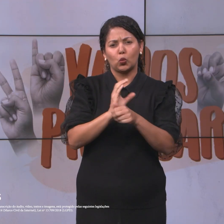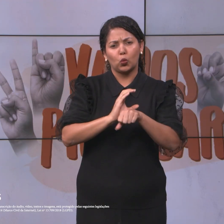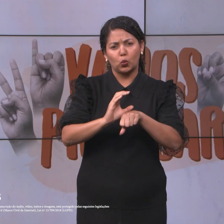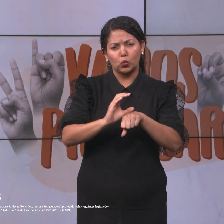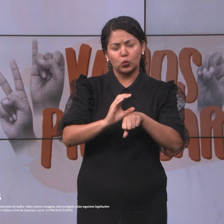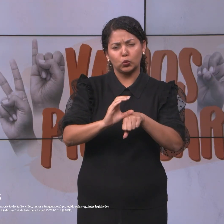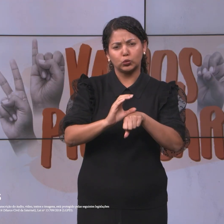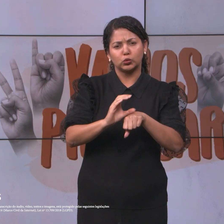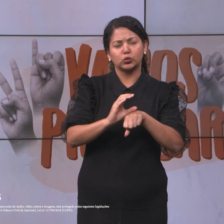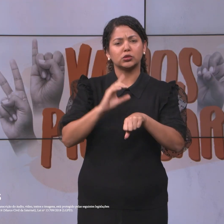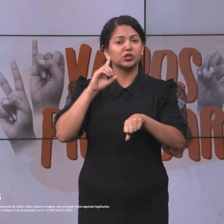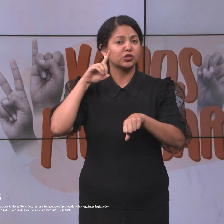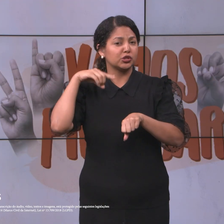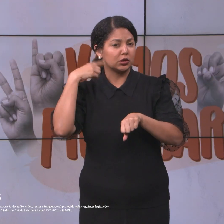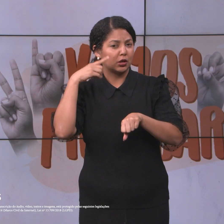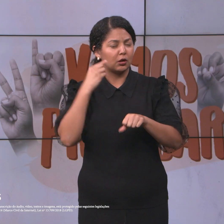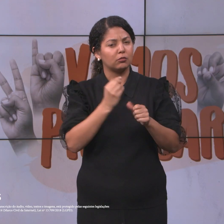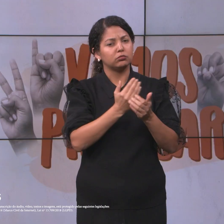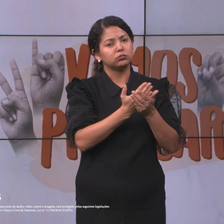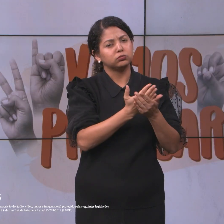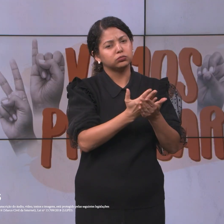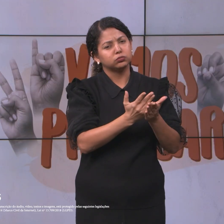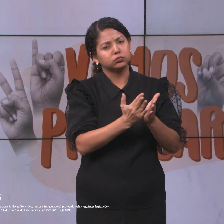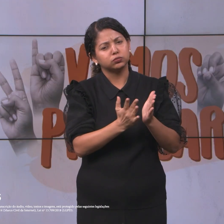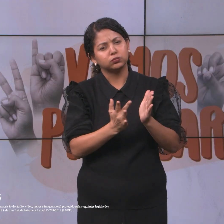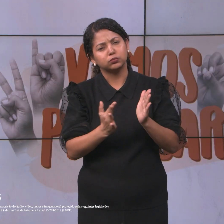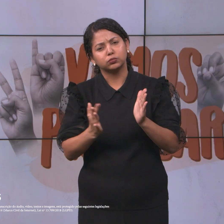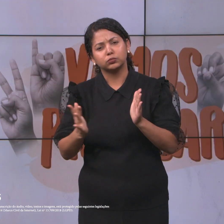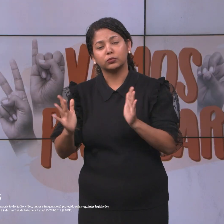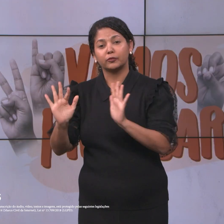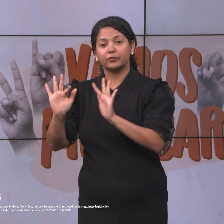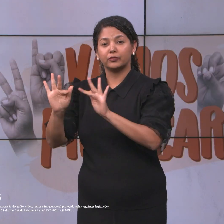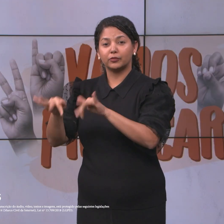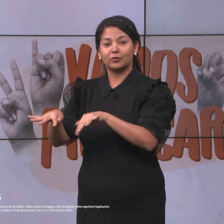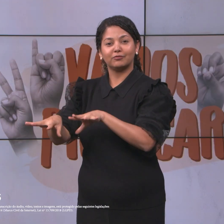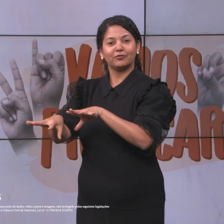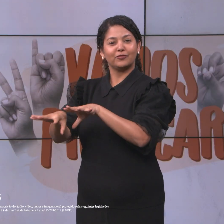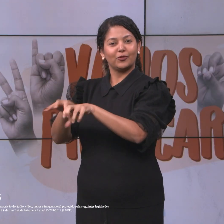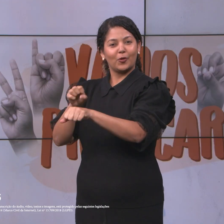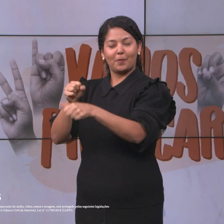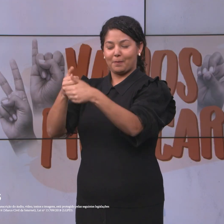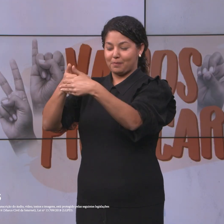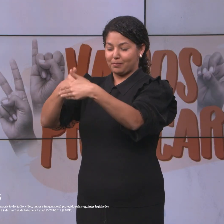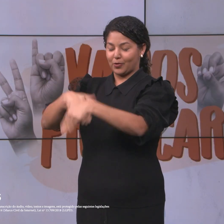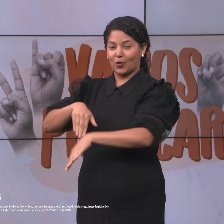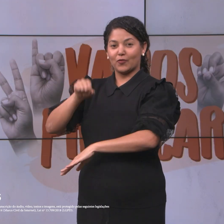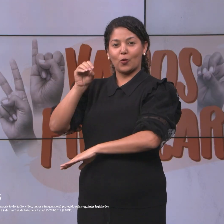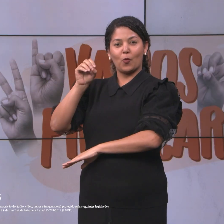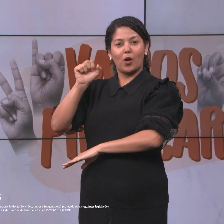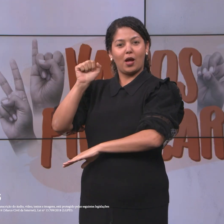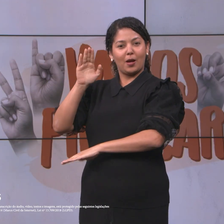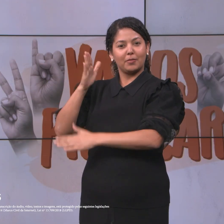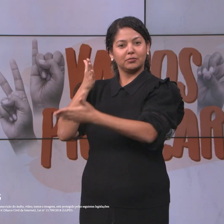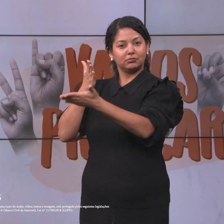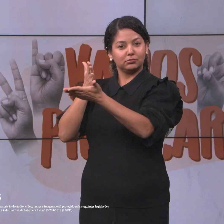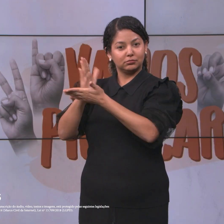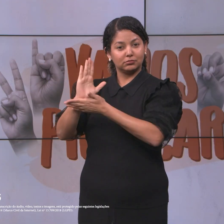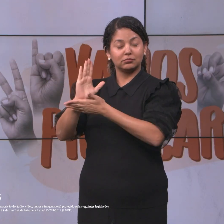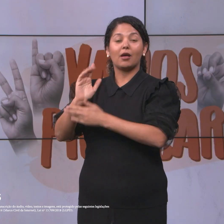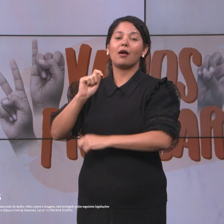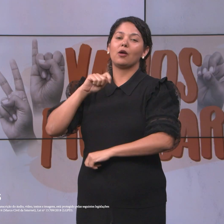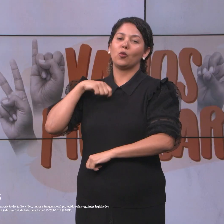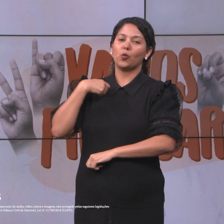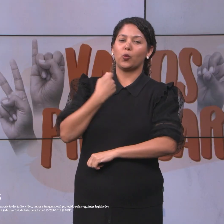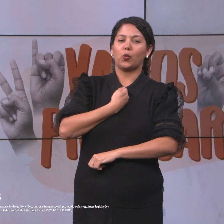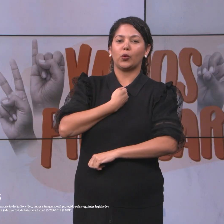Por exemplo, eu estudo direito. No final, quando eu me formo, eu faço a prova da